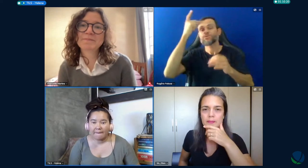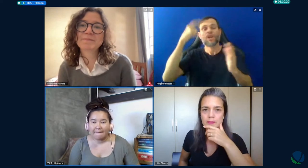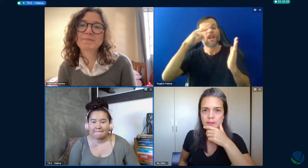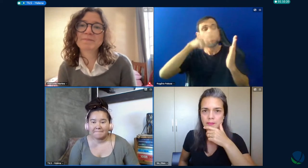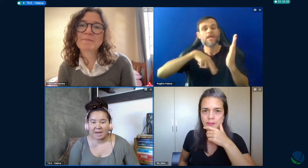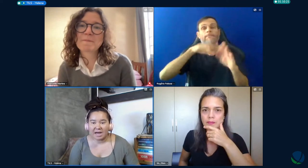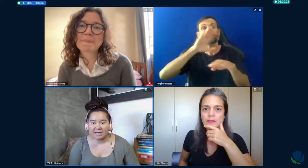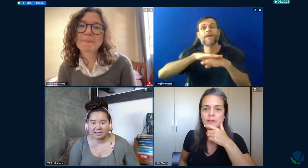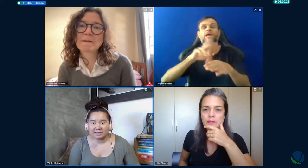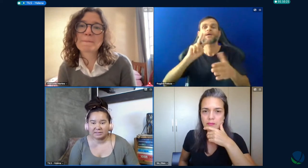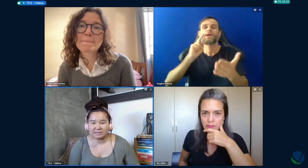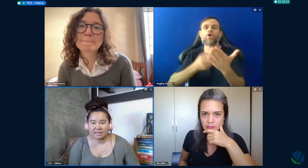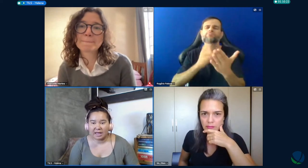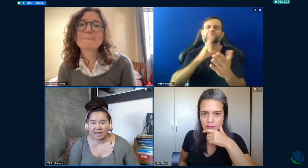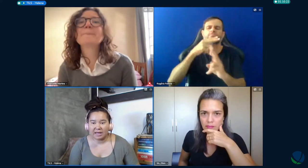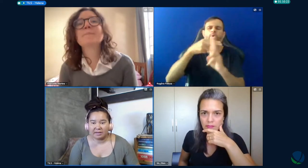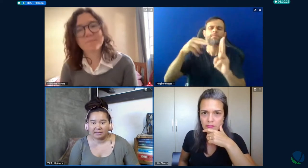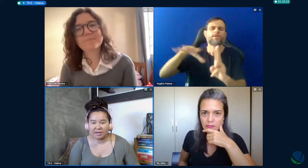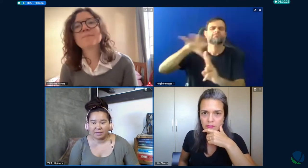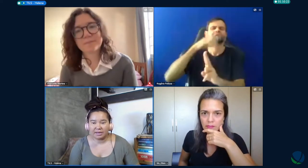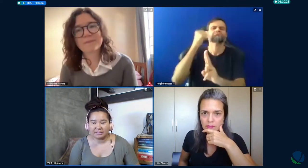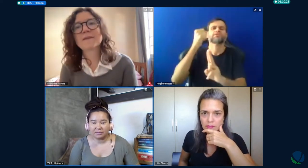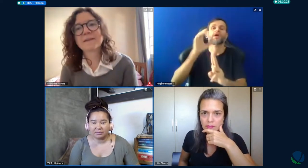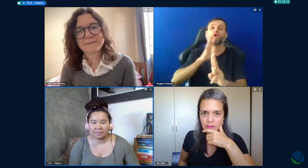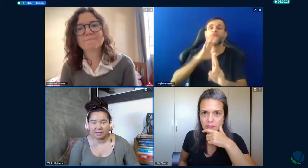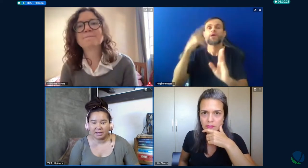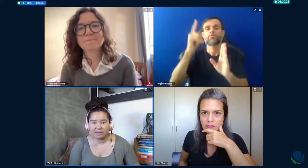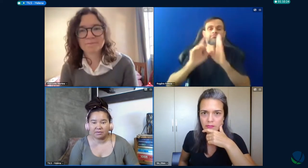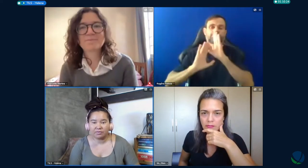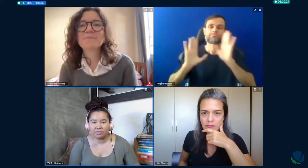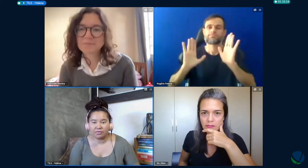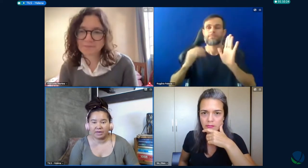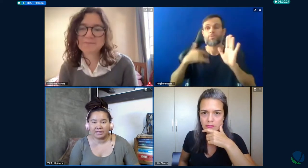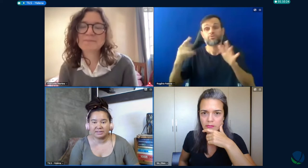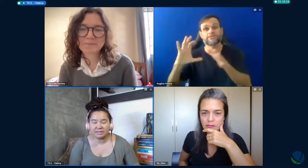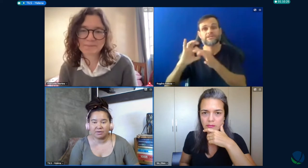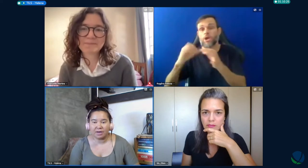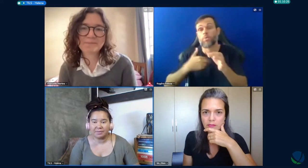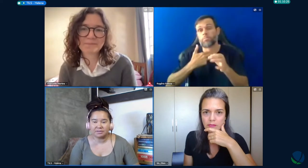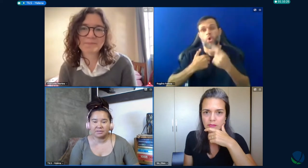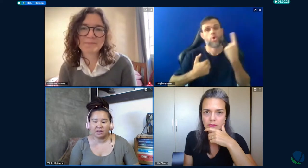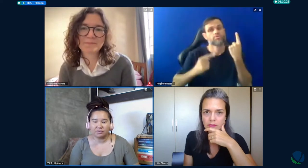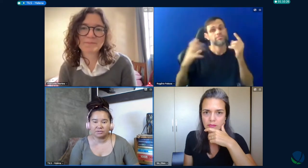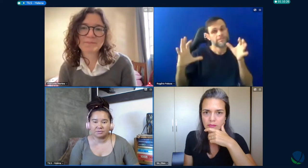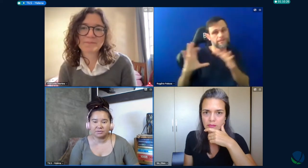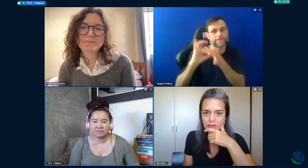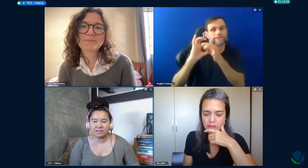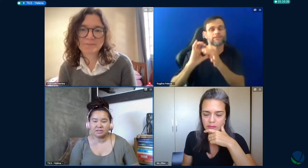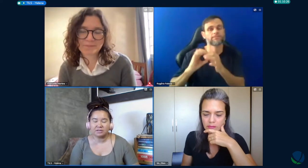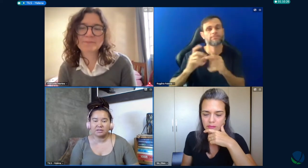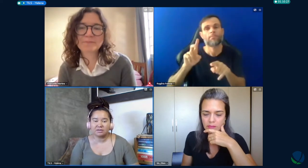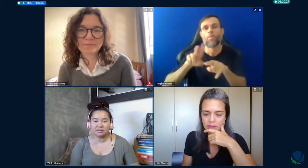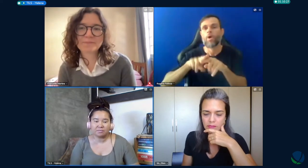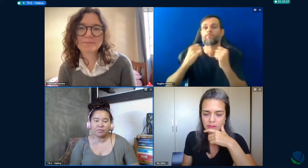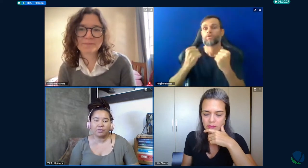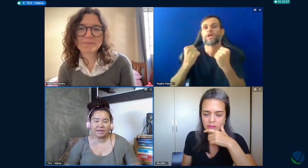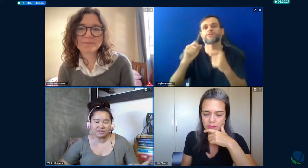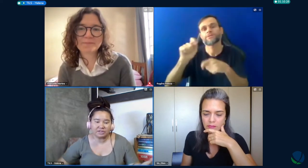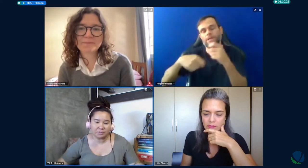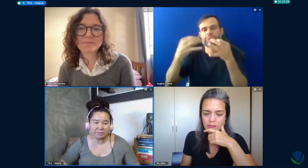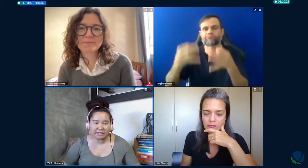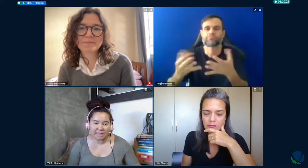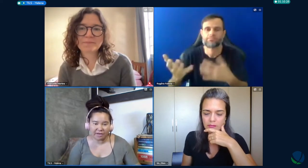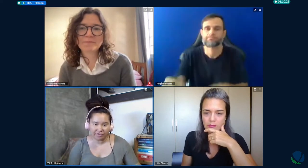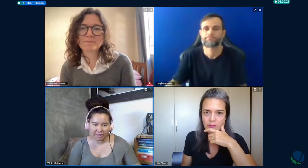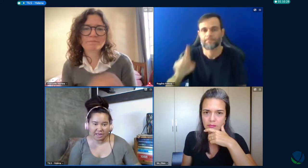junto, mas tem uma questão também com relação a outras pessoas que, com